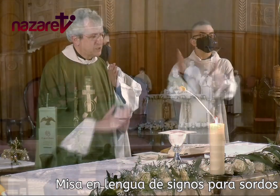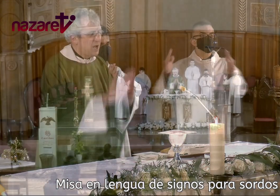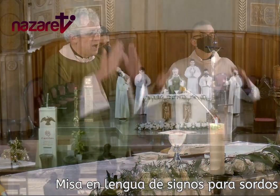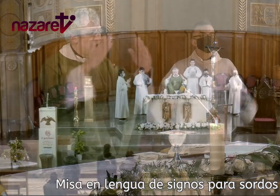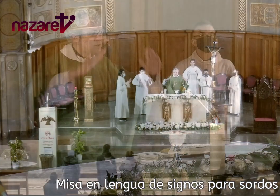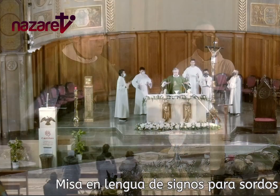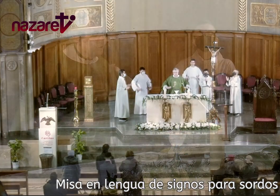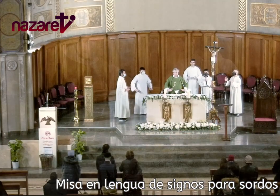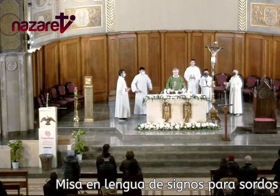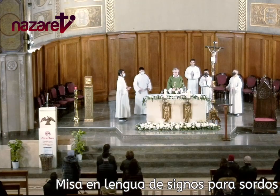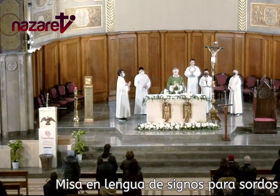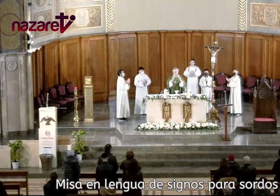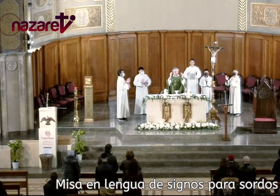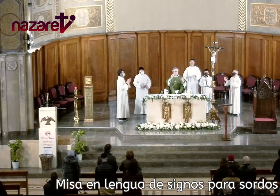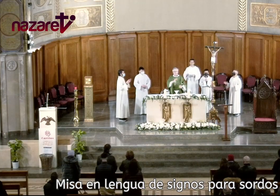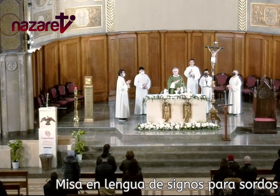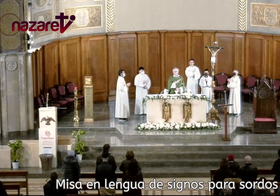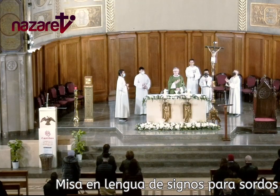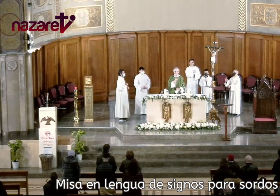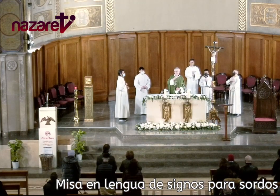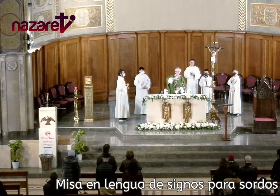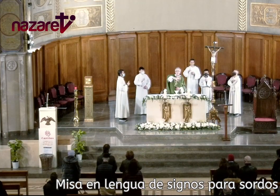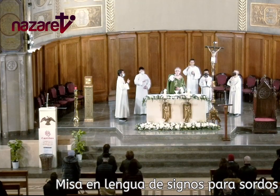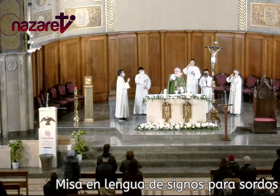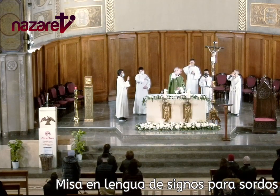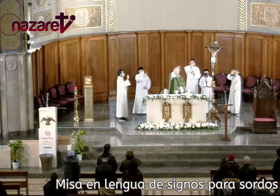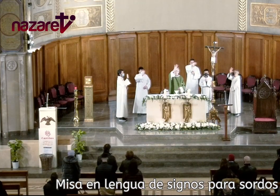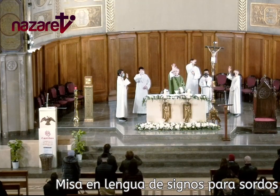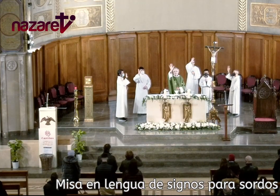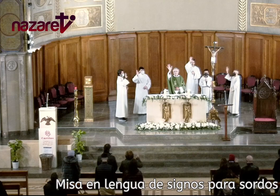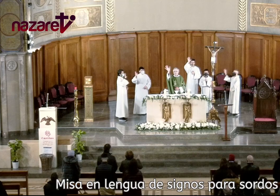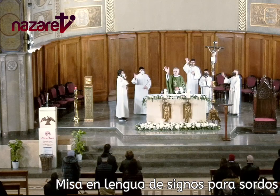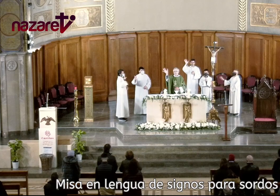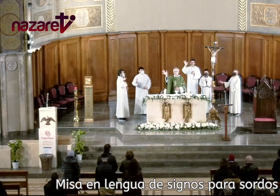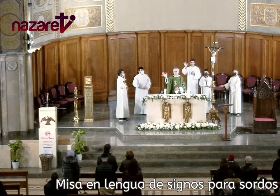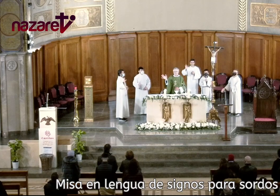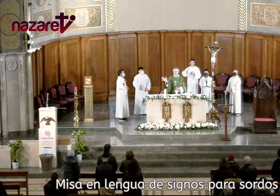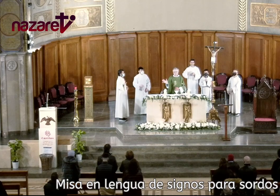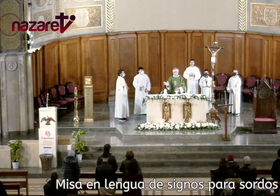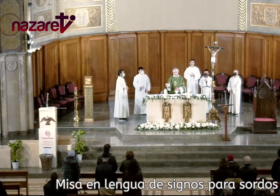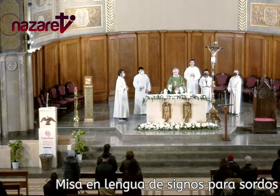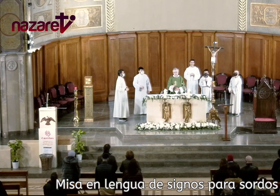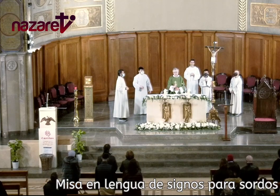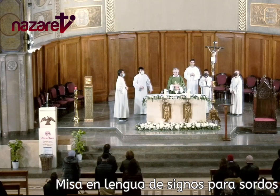santo santo es el señor dios del unido el